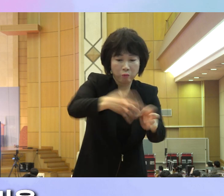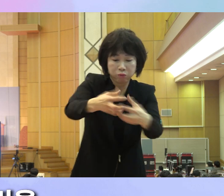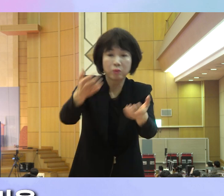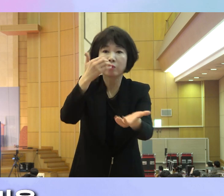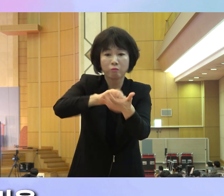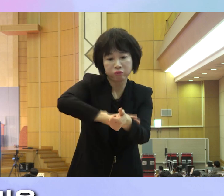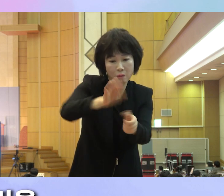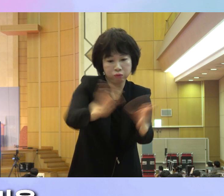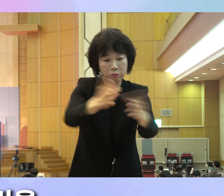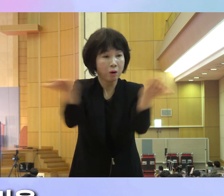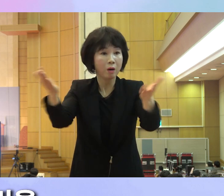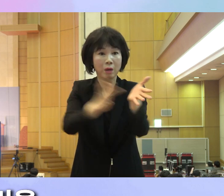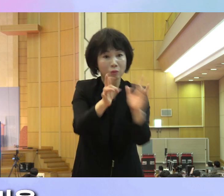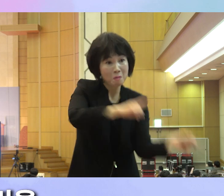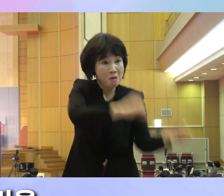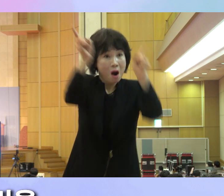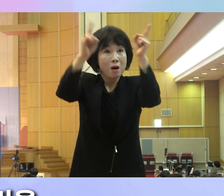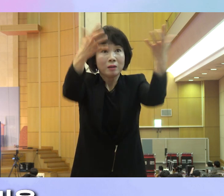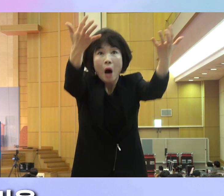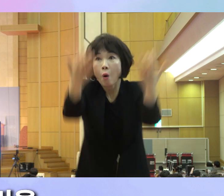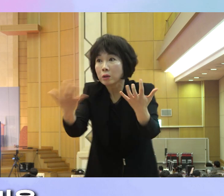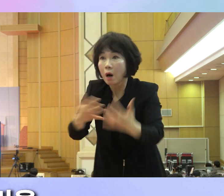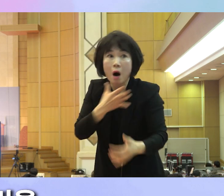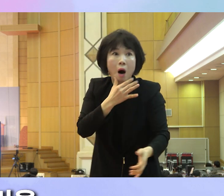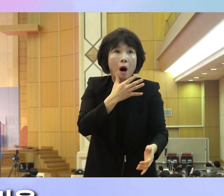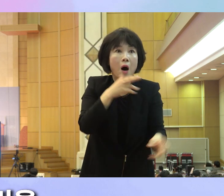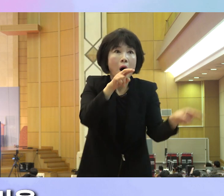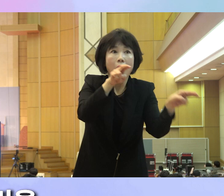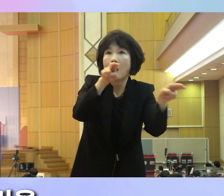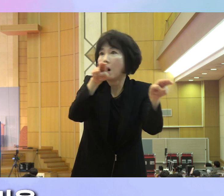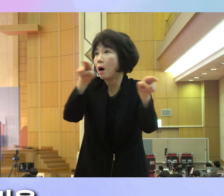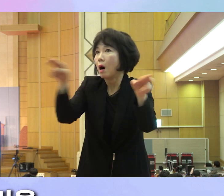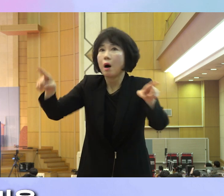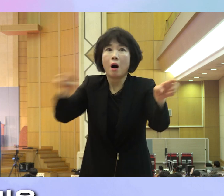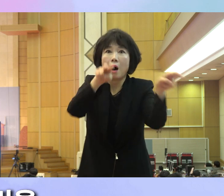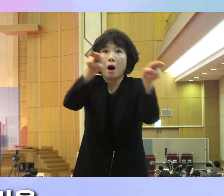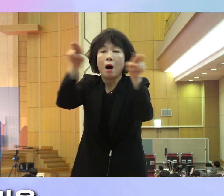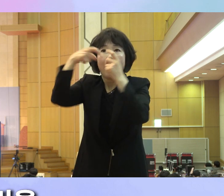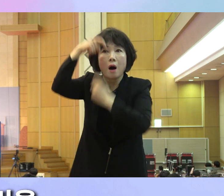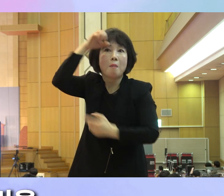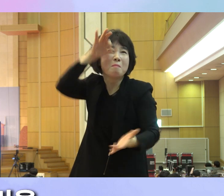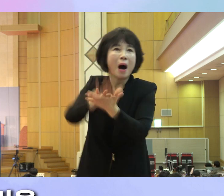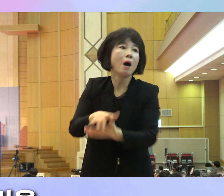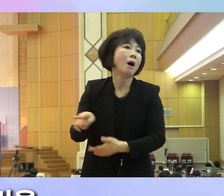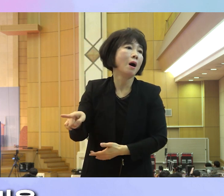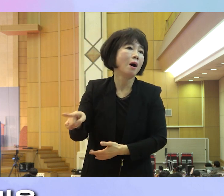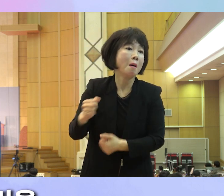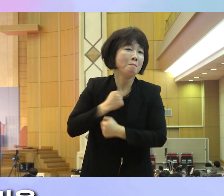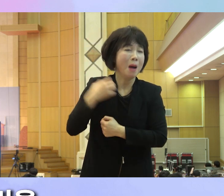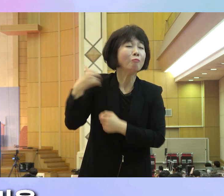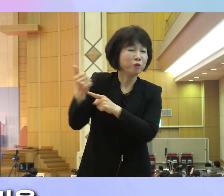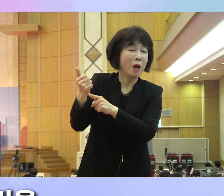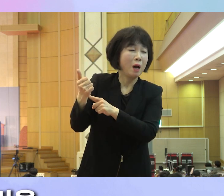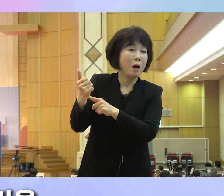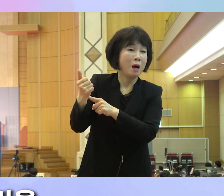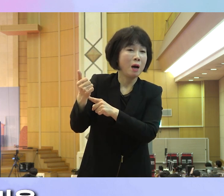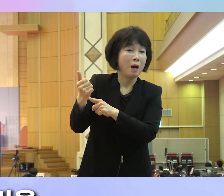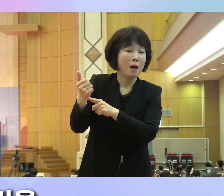살아나고 예수님이 살아나고 이런 모습을 직접 봤잖아요. 목격을 했단 말이에요. 백부장과 및